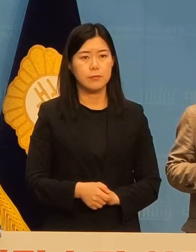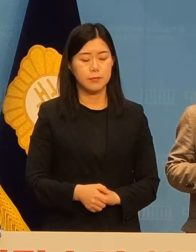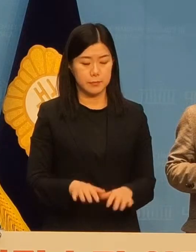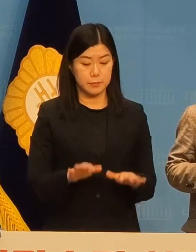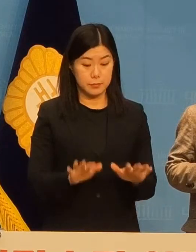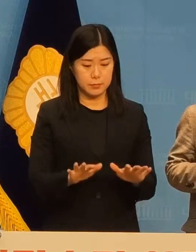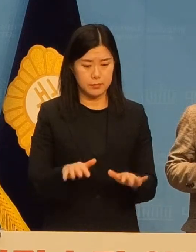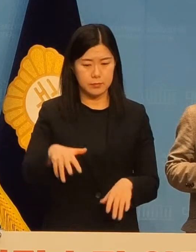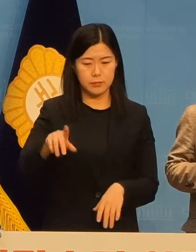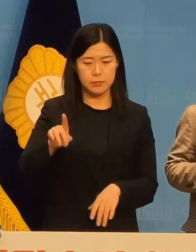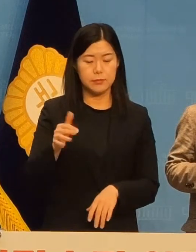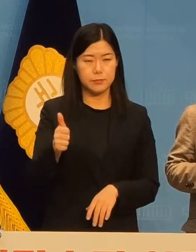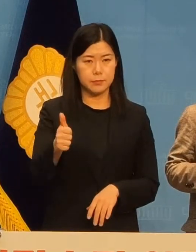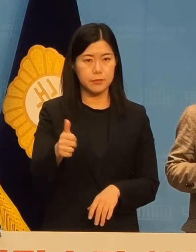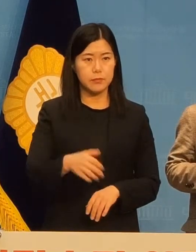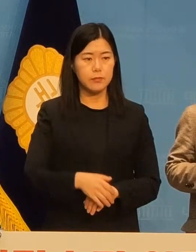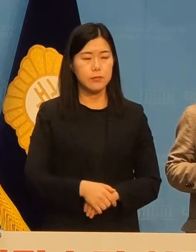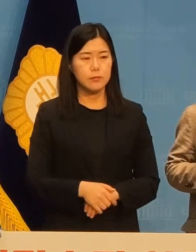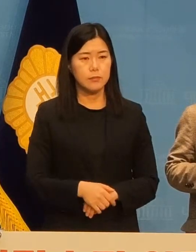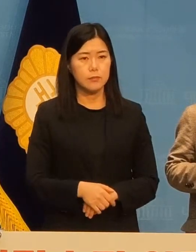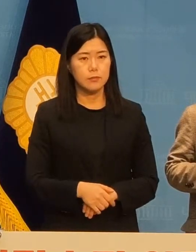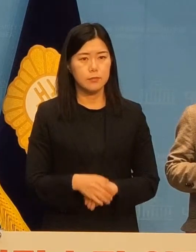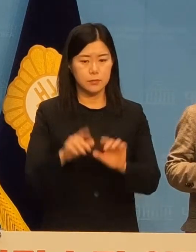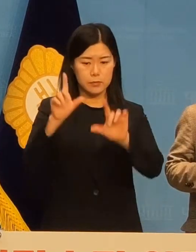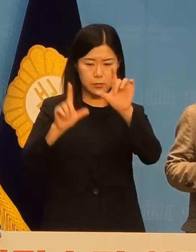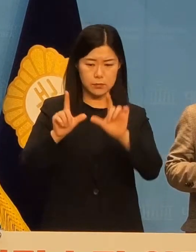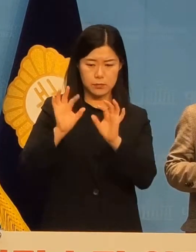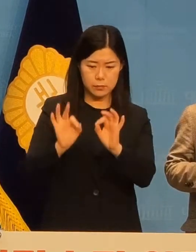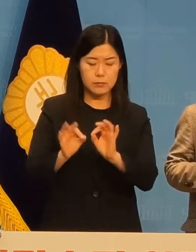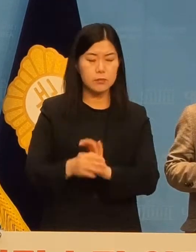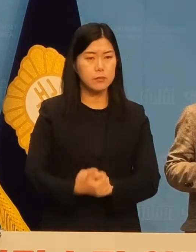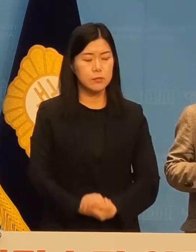지금 장동혁 대표가 나아가는 방향은